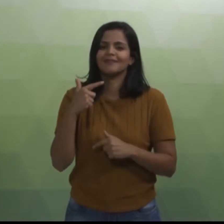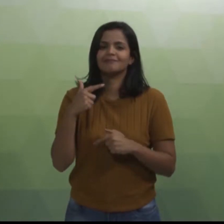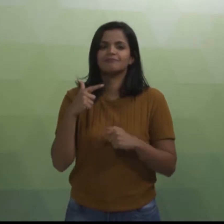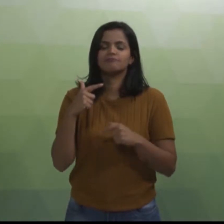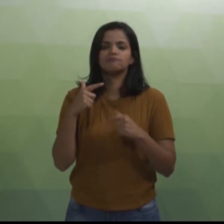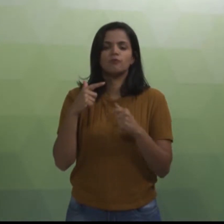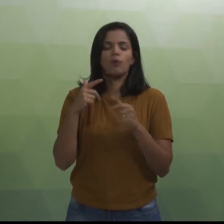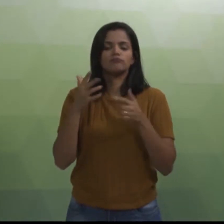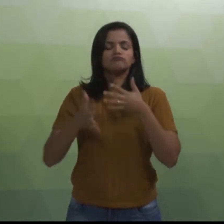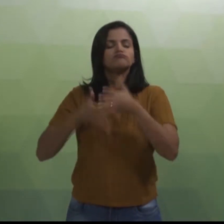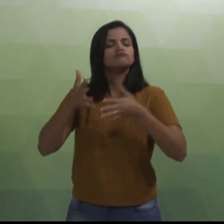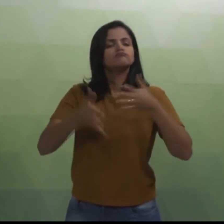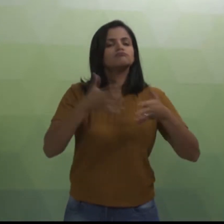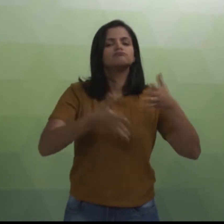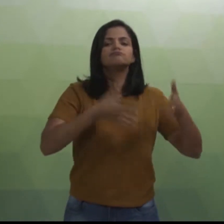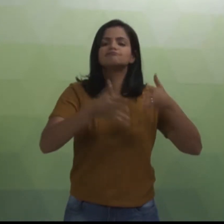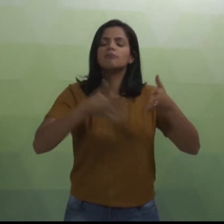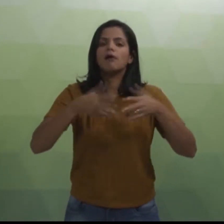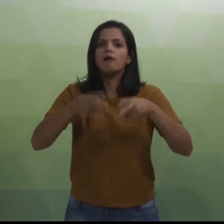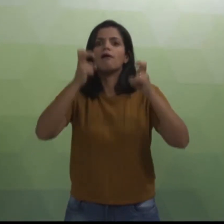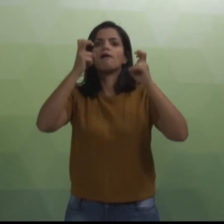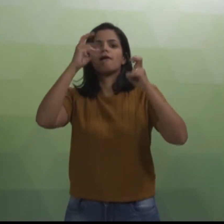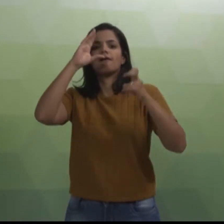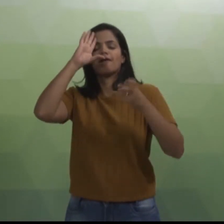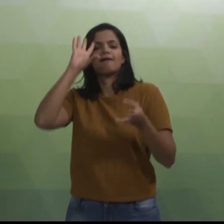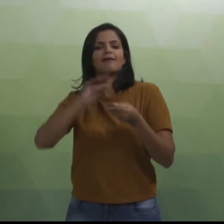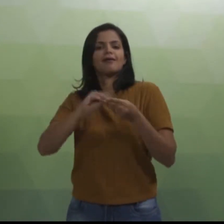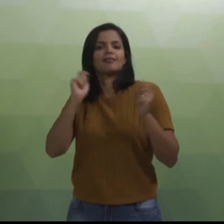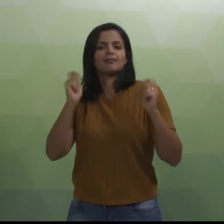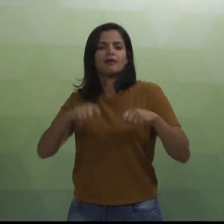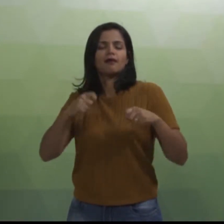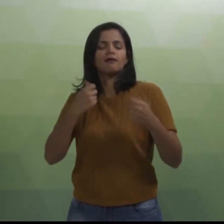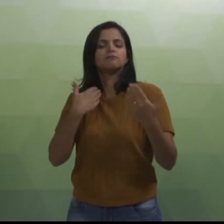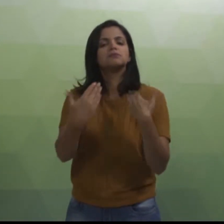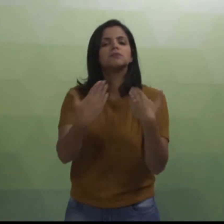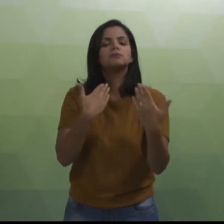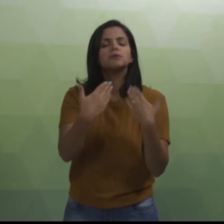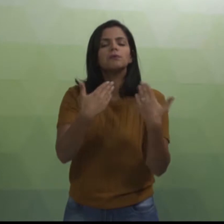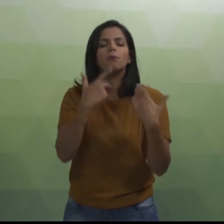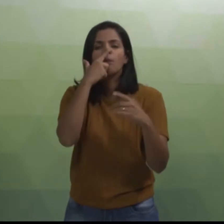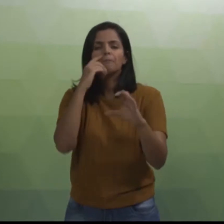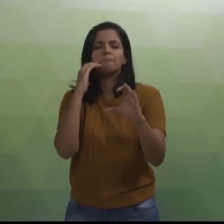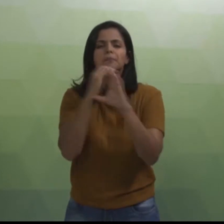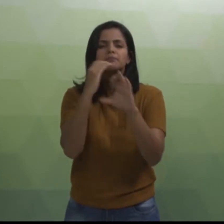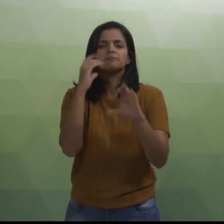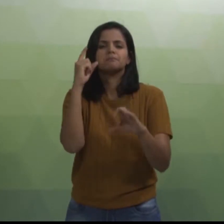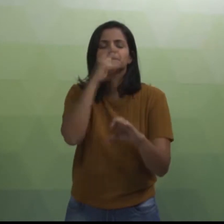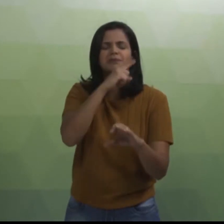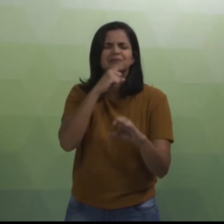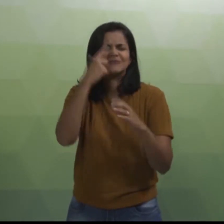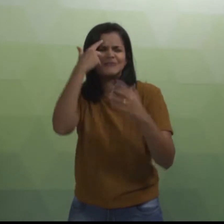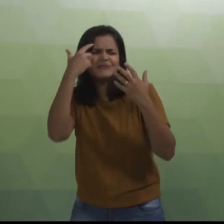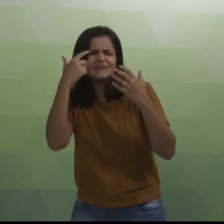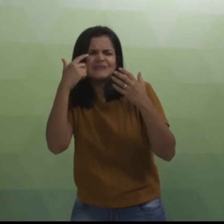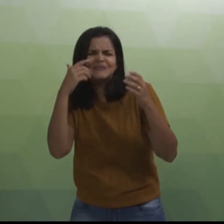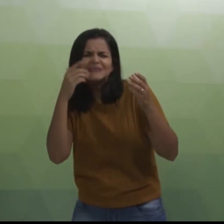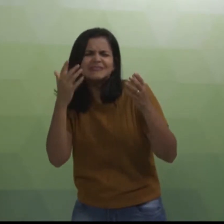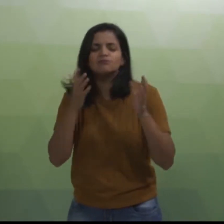falhas, para que a sinalização seja compreendida no processo de conversação, não haja falhas na